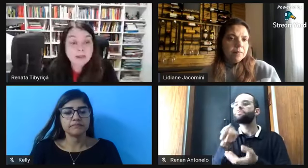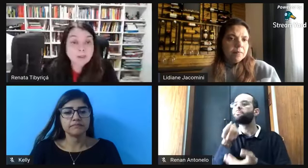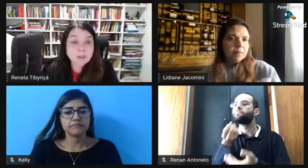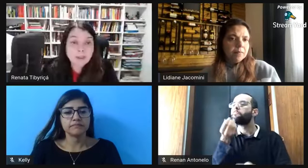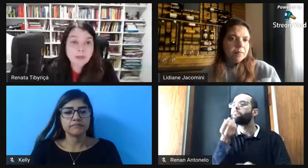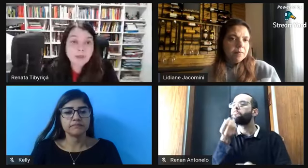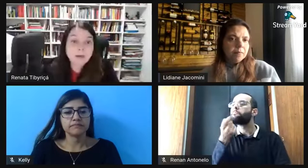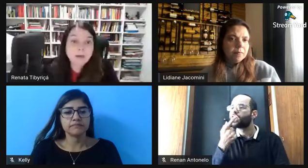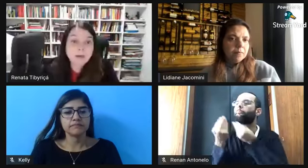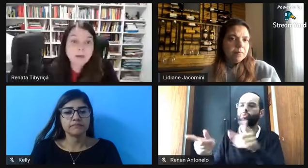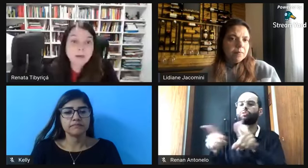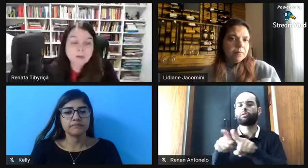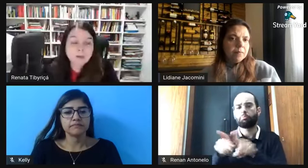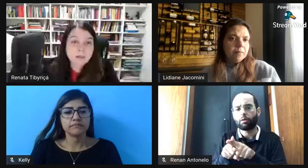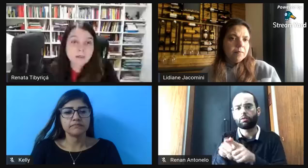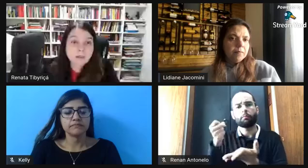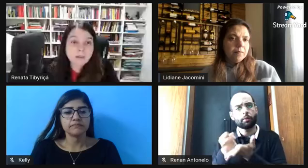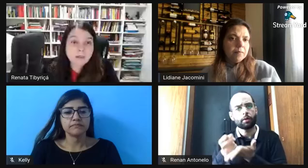a garantia